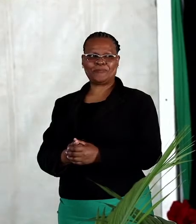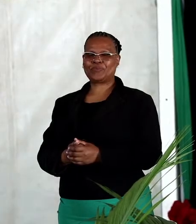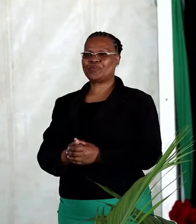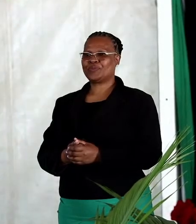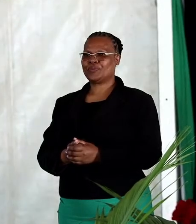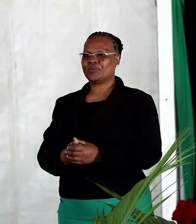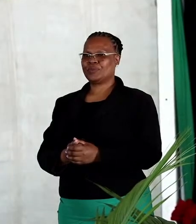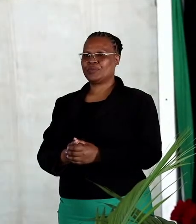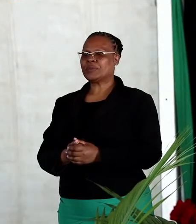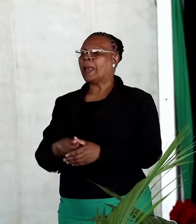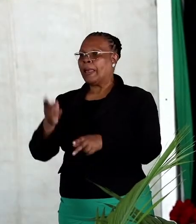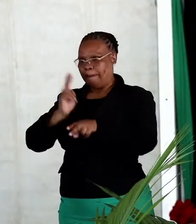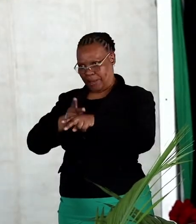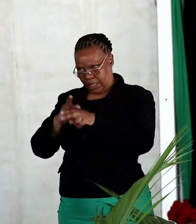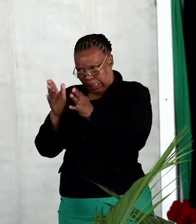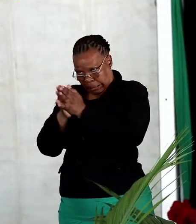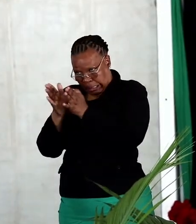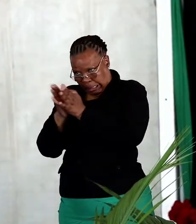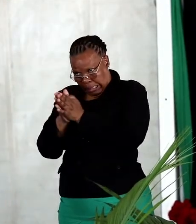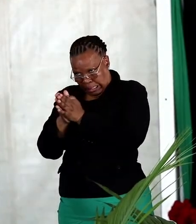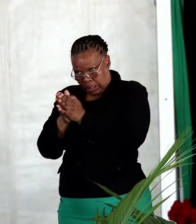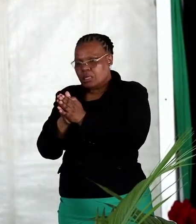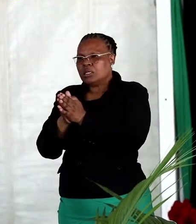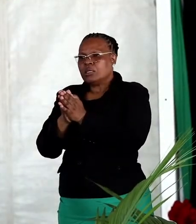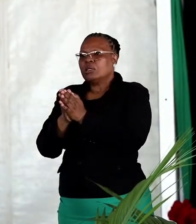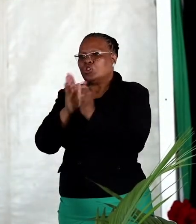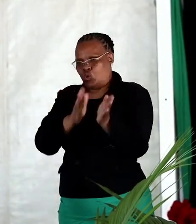Ndicela ke siphinde silungisale.